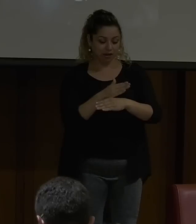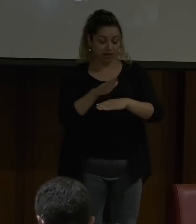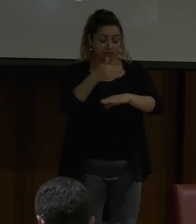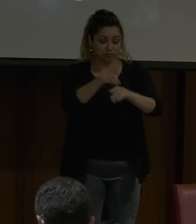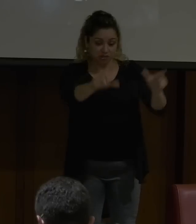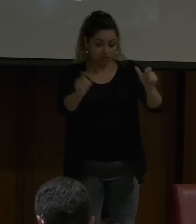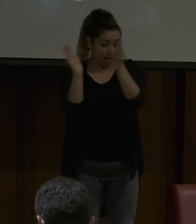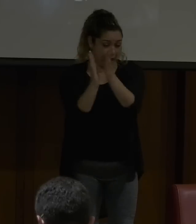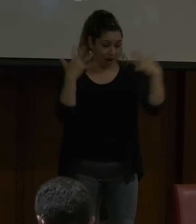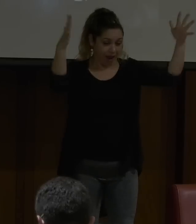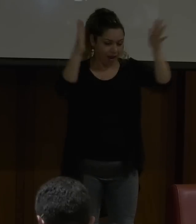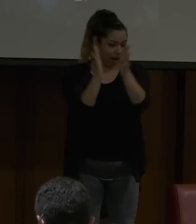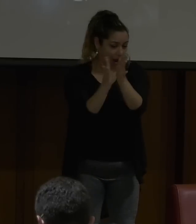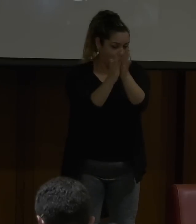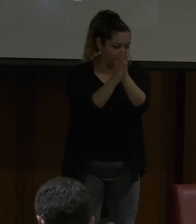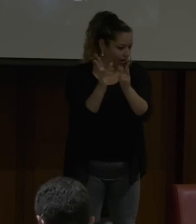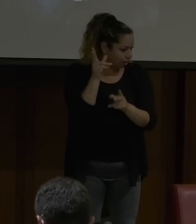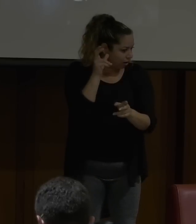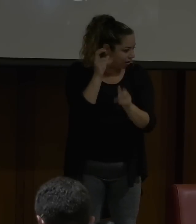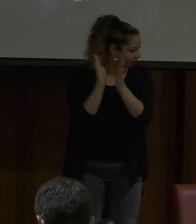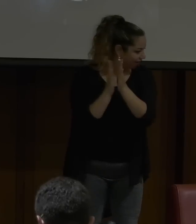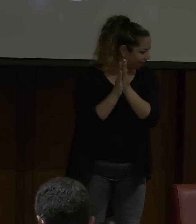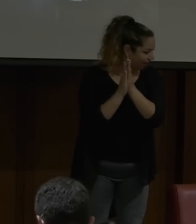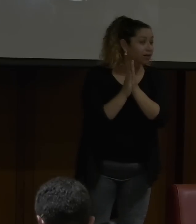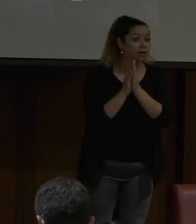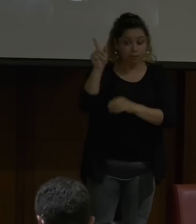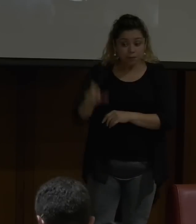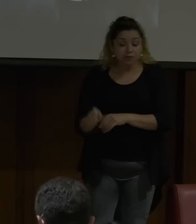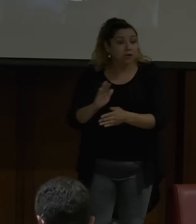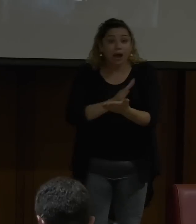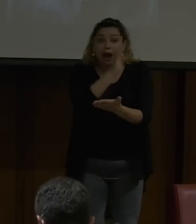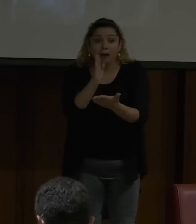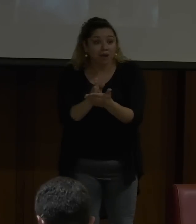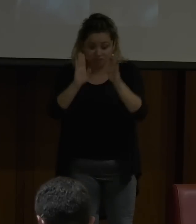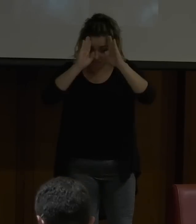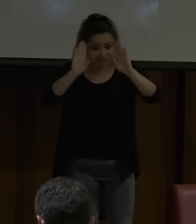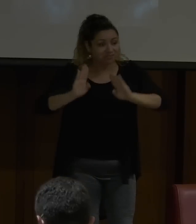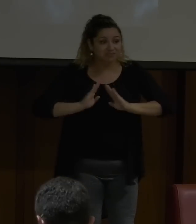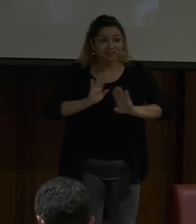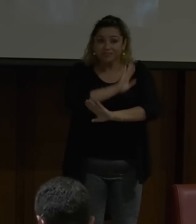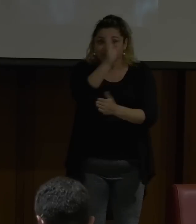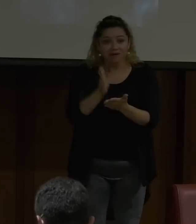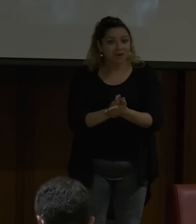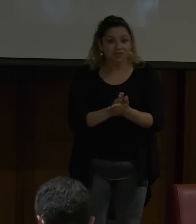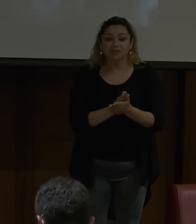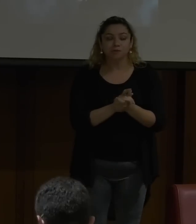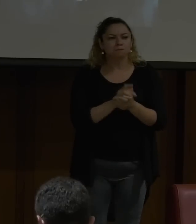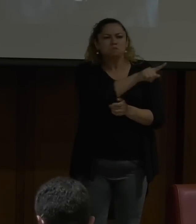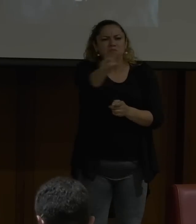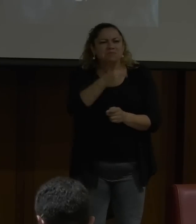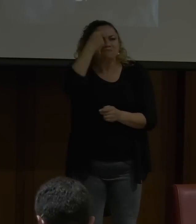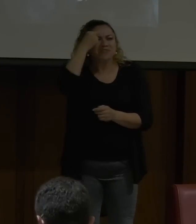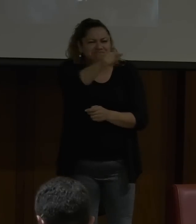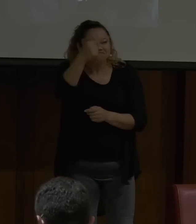a recordar lo que acaba de decir, ¿no? Una persona que nunca había sido tenido en cuenta, que imaginemos un